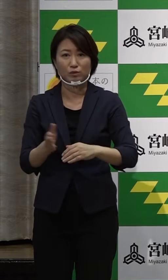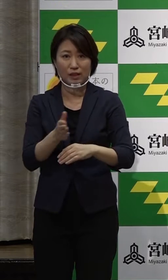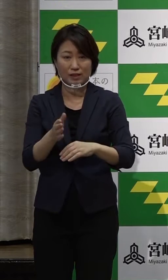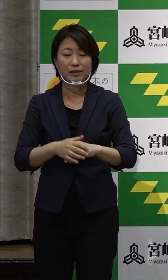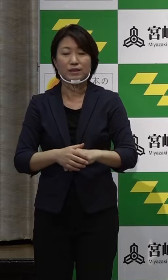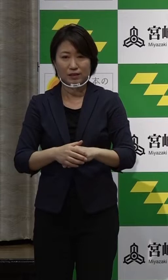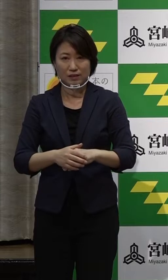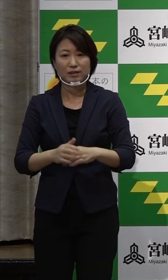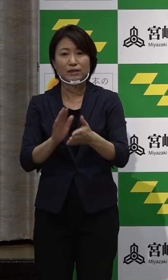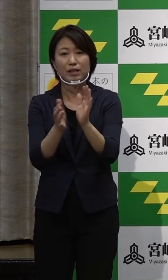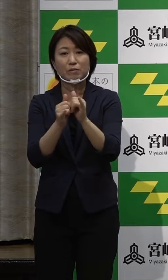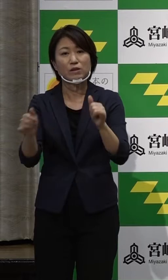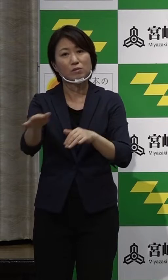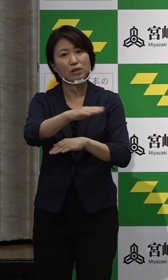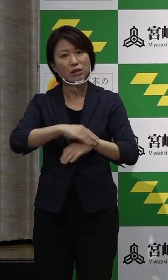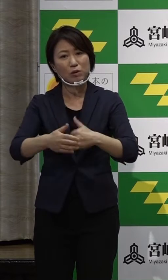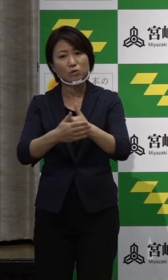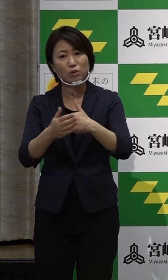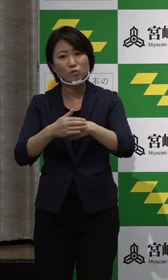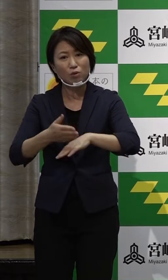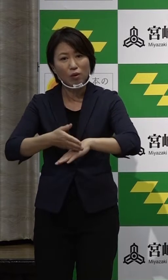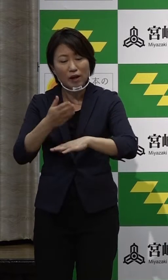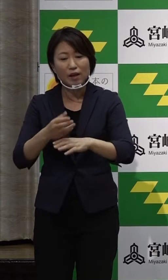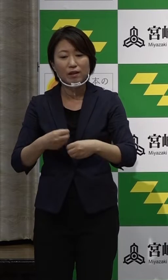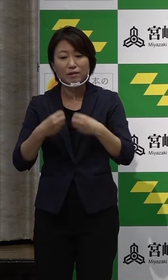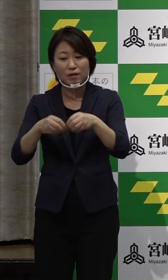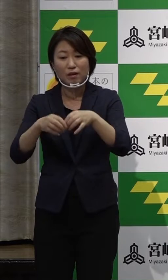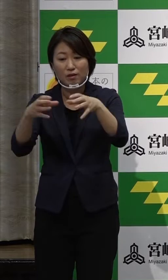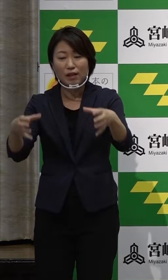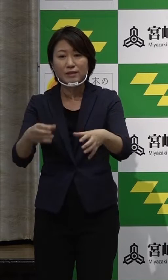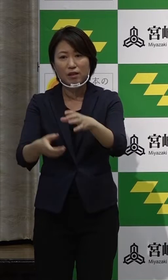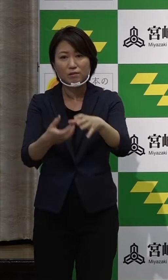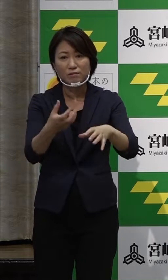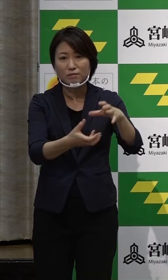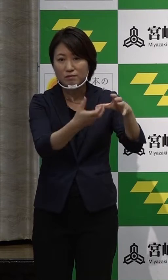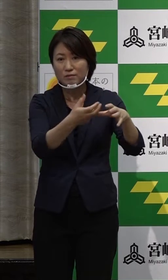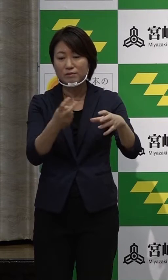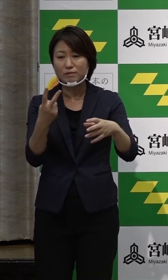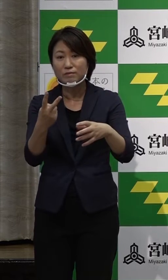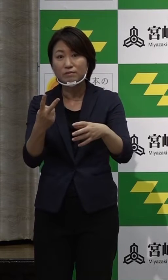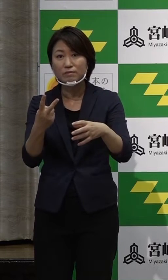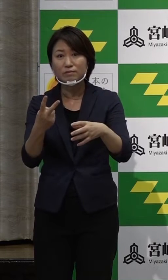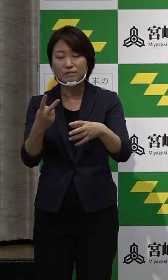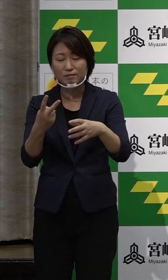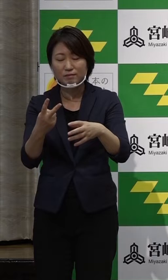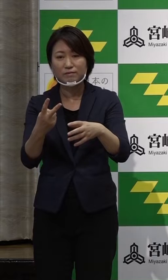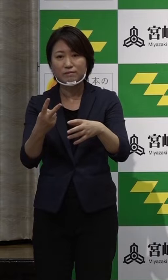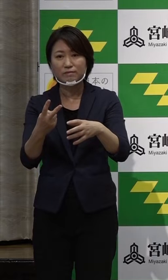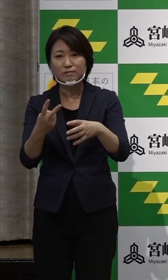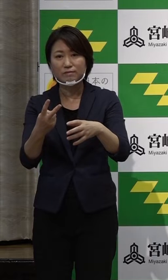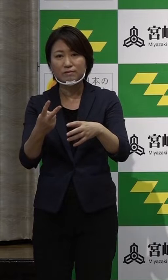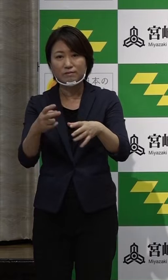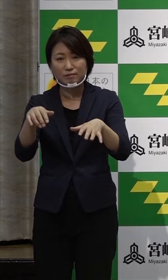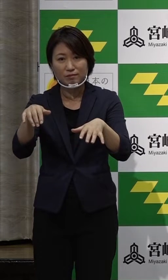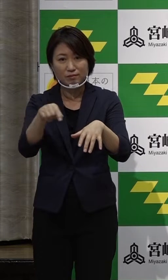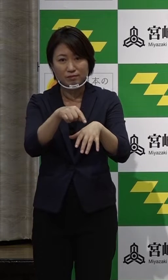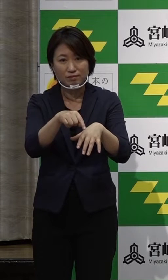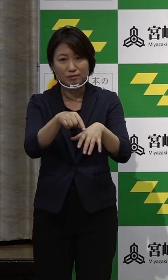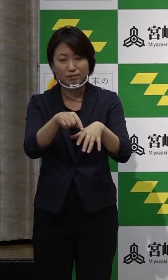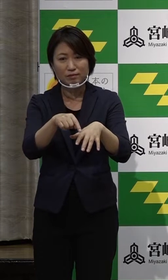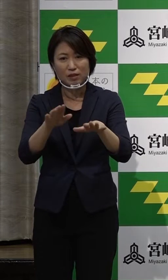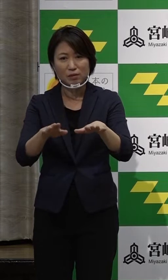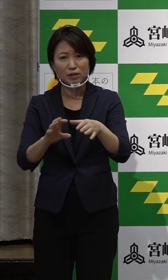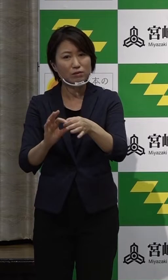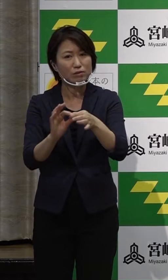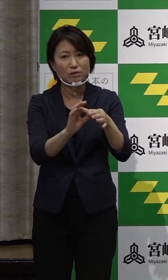様の協力によりクラスターが相次いで、しかも繁華街で発生をするというような状況までは今現